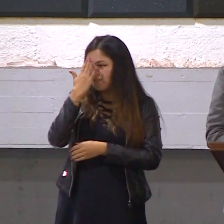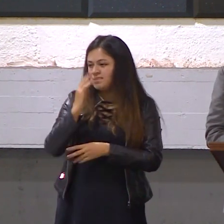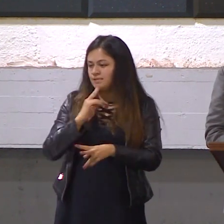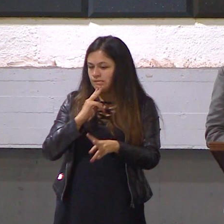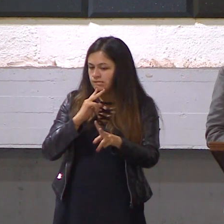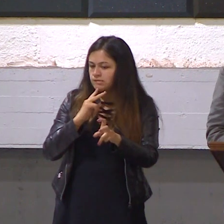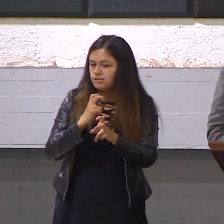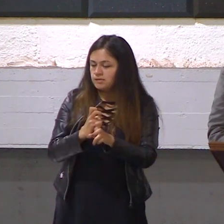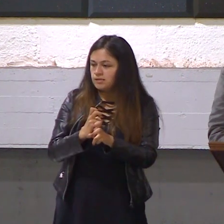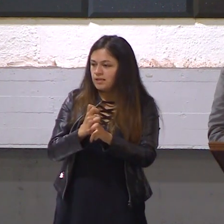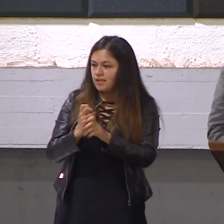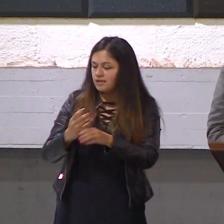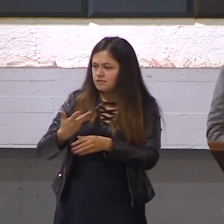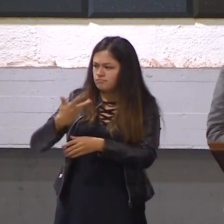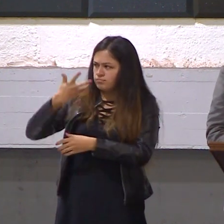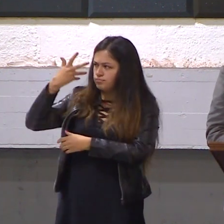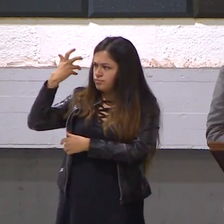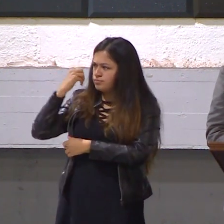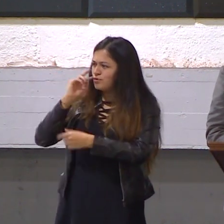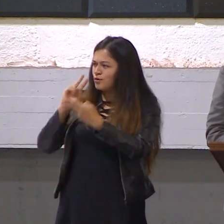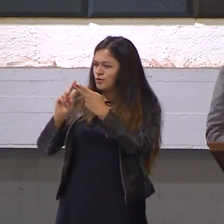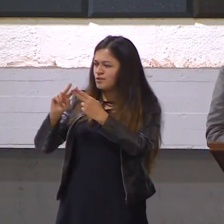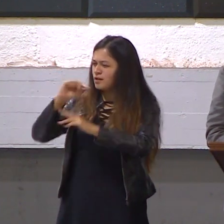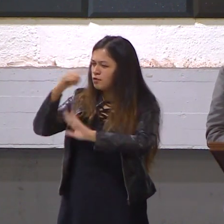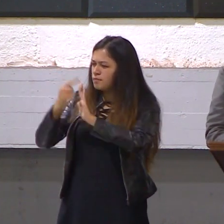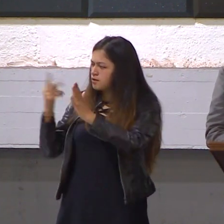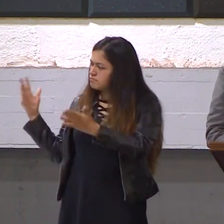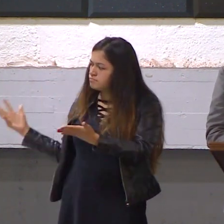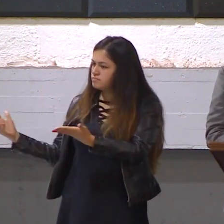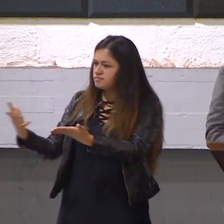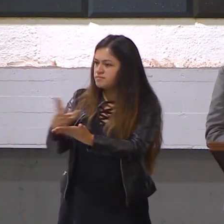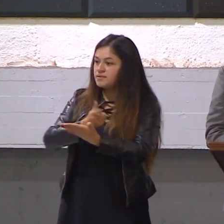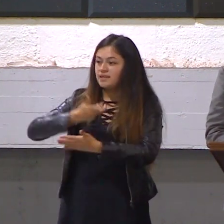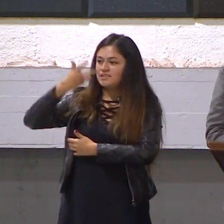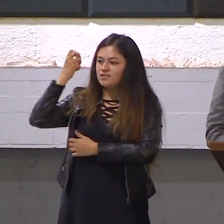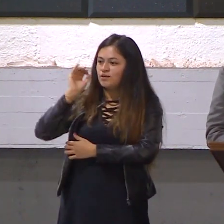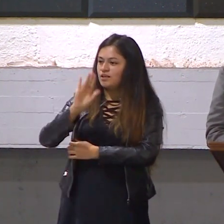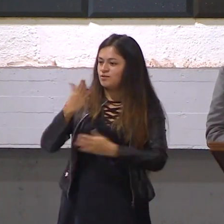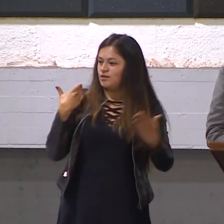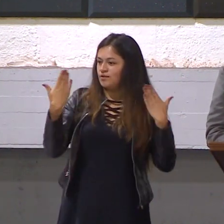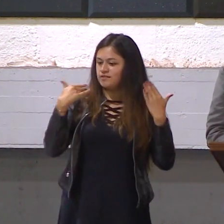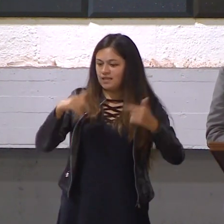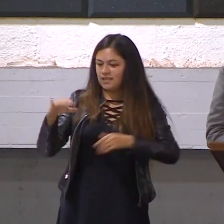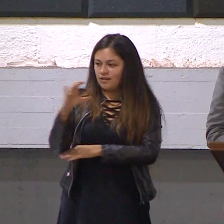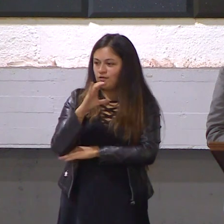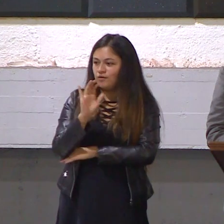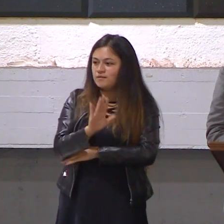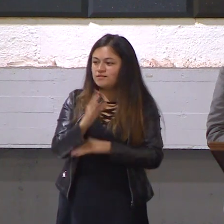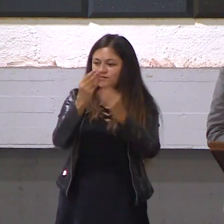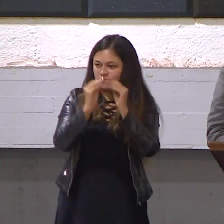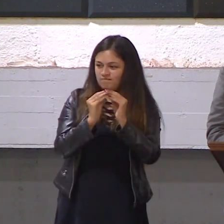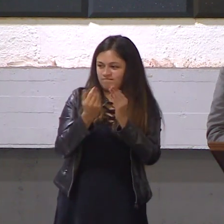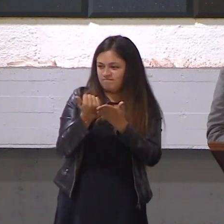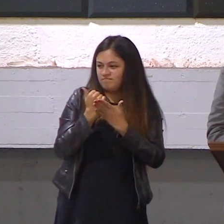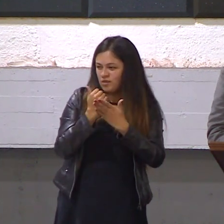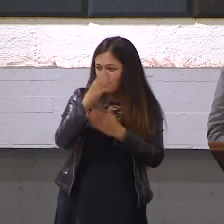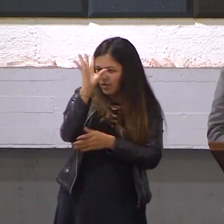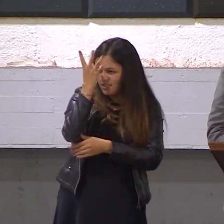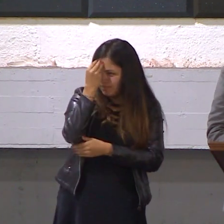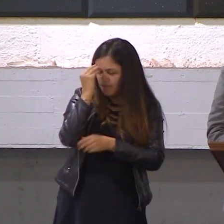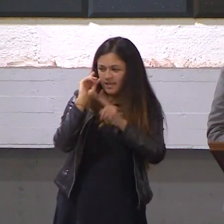consolidación de la historia de la educación física en colombia con un campo de investigación debido a sus escasos y